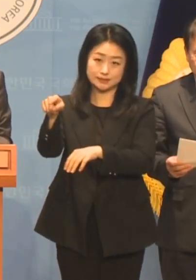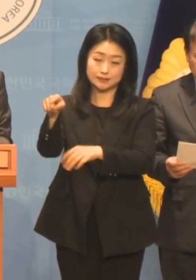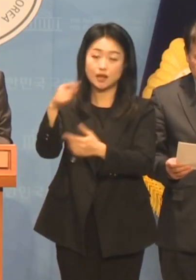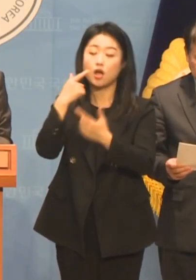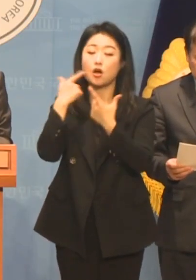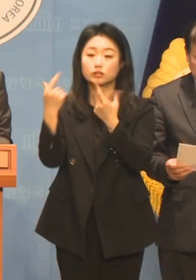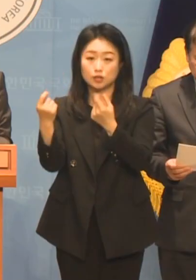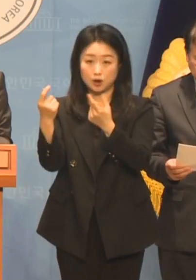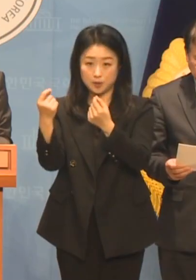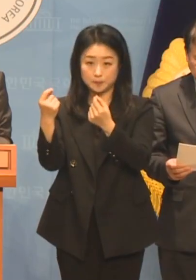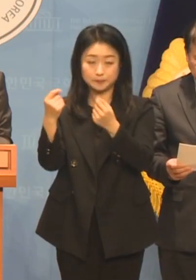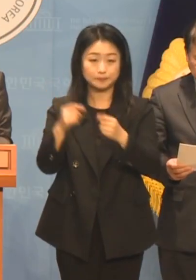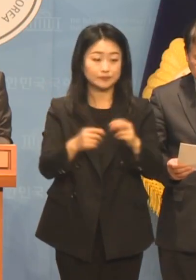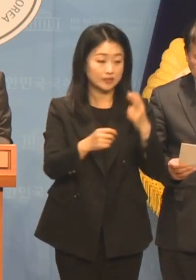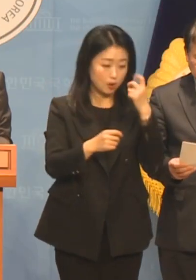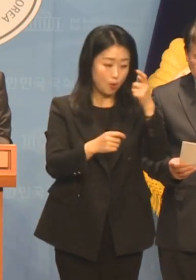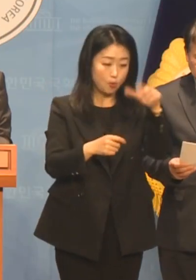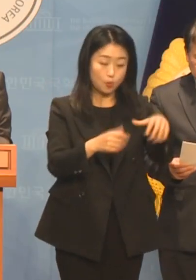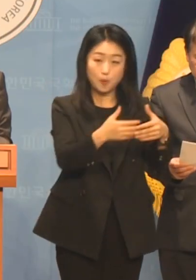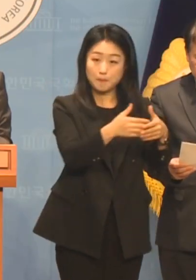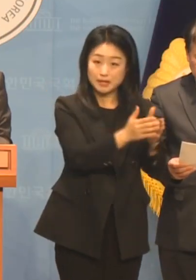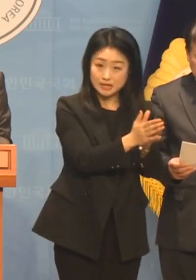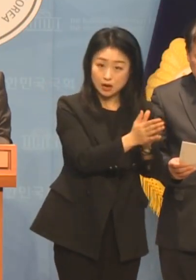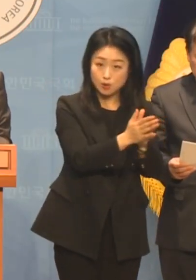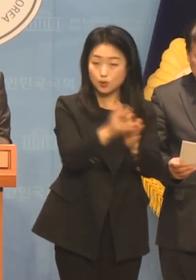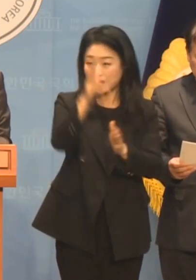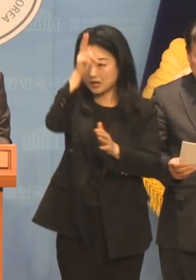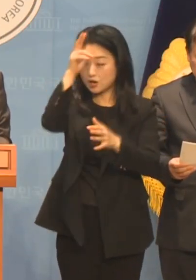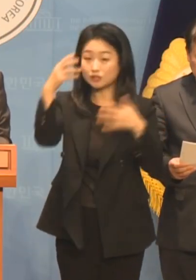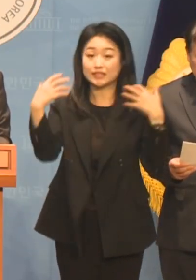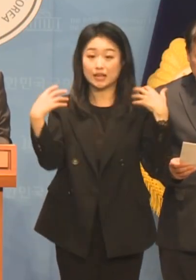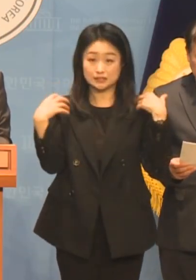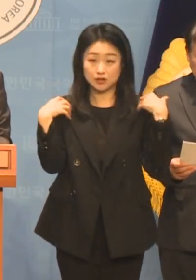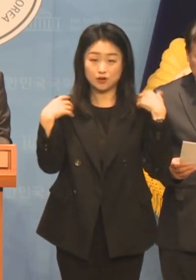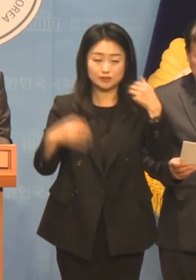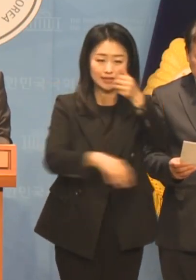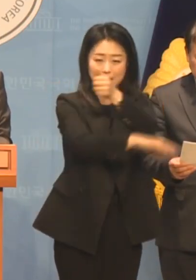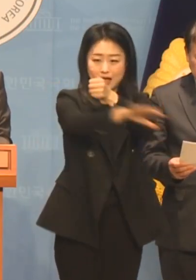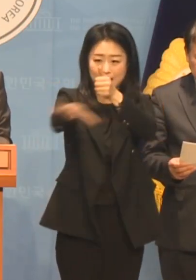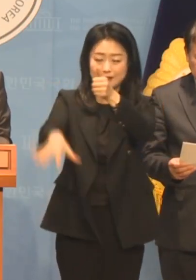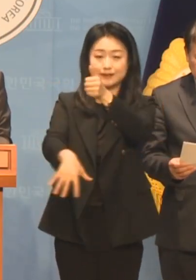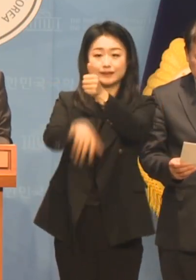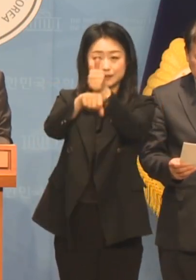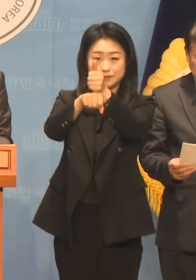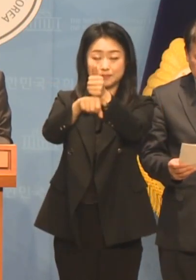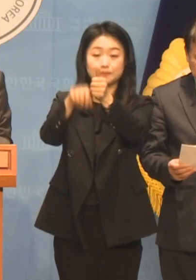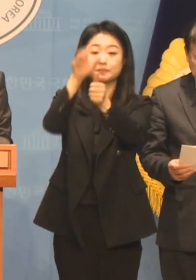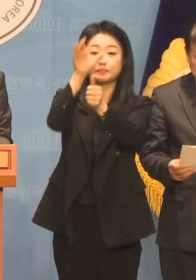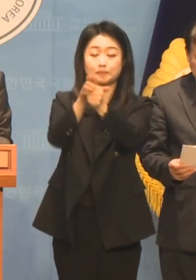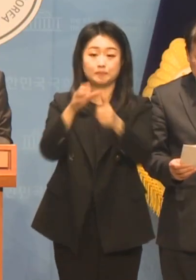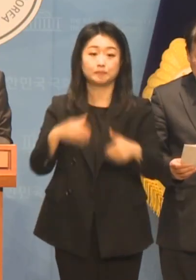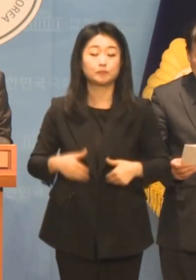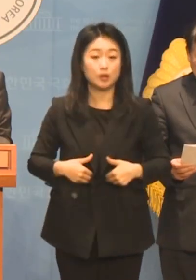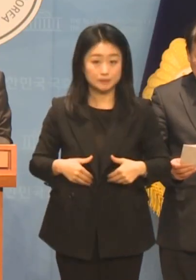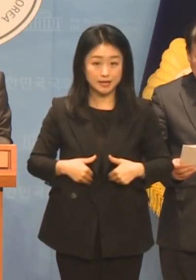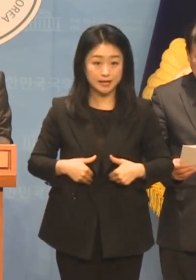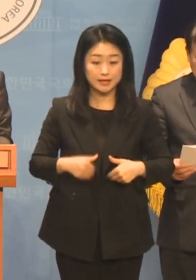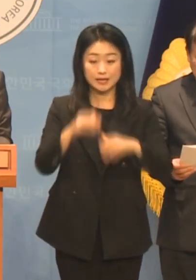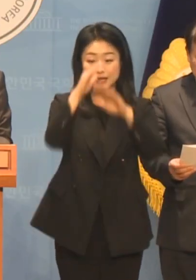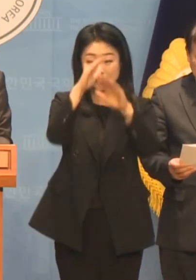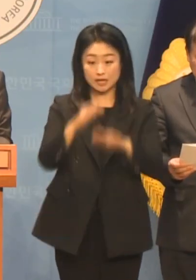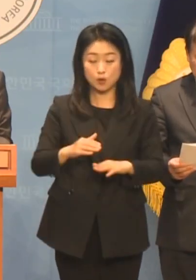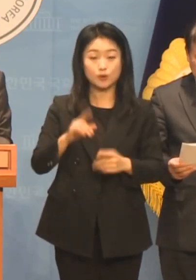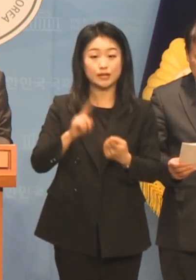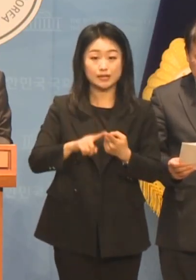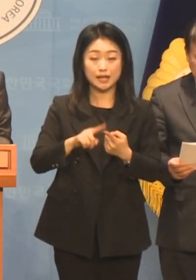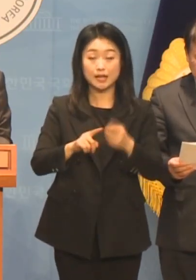대통령 경호처를 폐지하고 경찰청이 경호 업무를 맡도록 해야 합니다. 이와 같은 내용을 담아